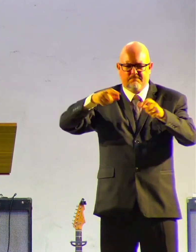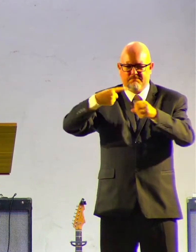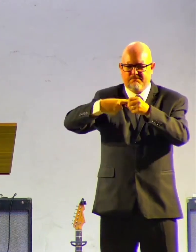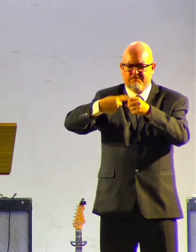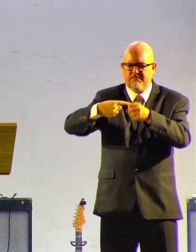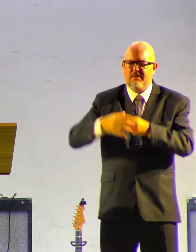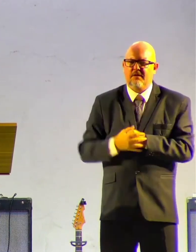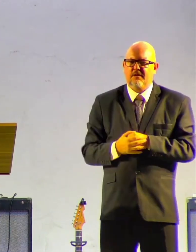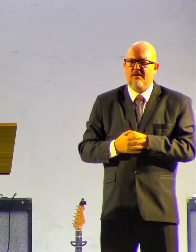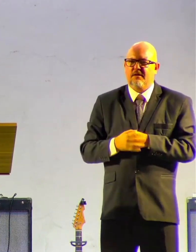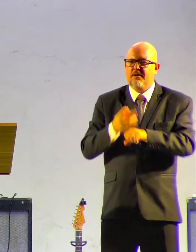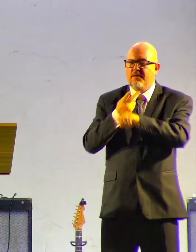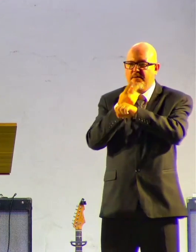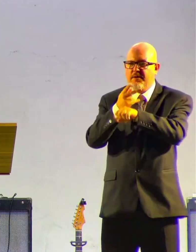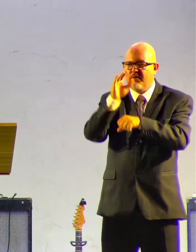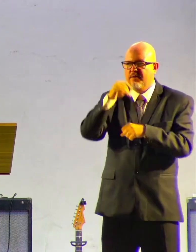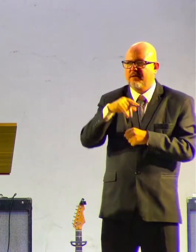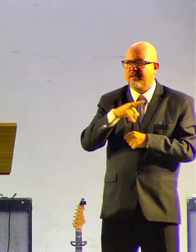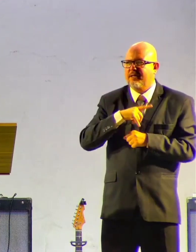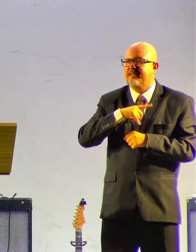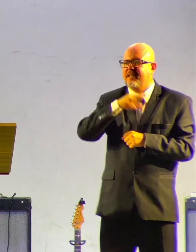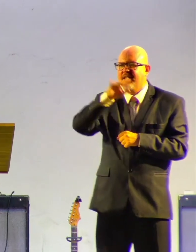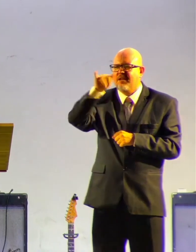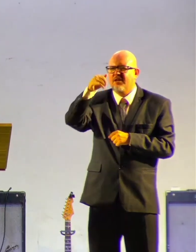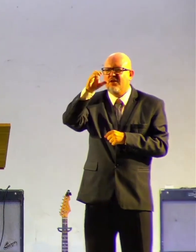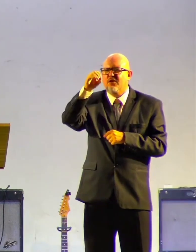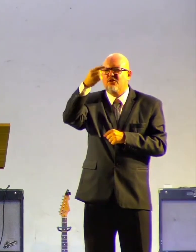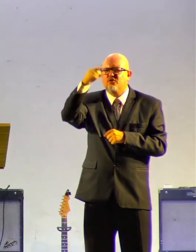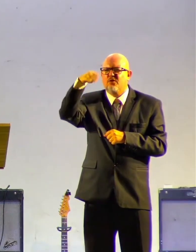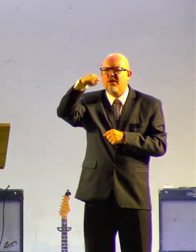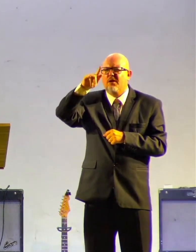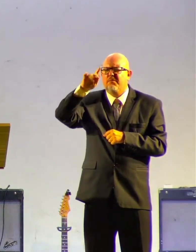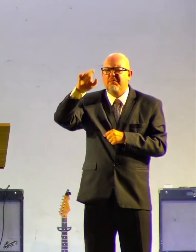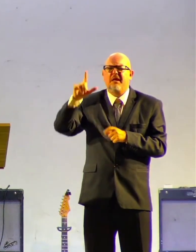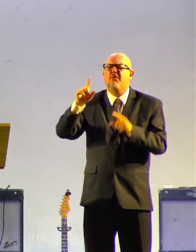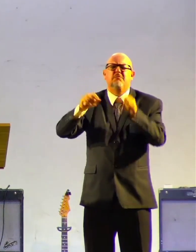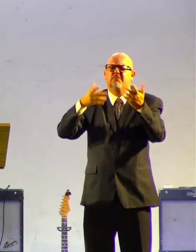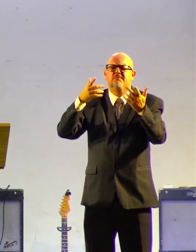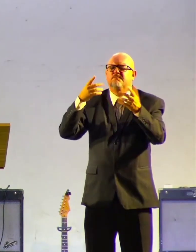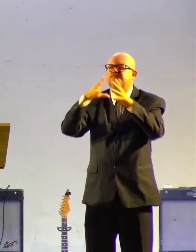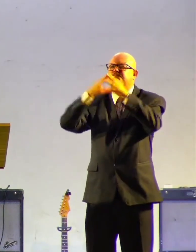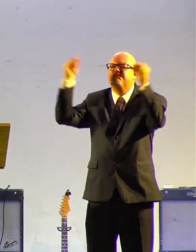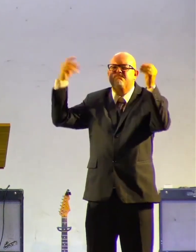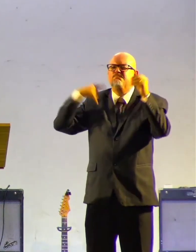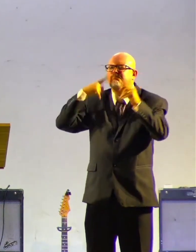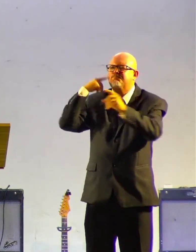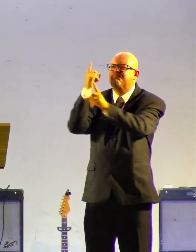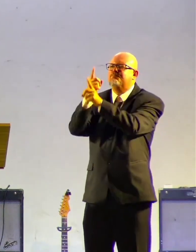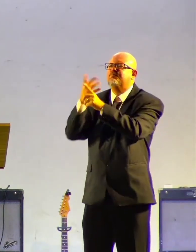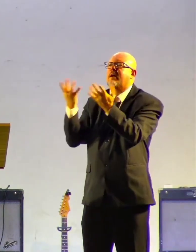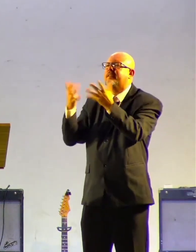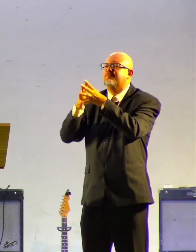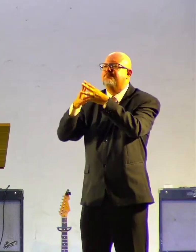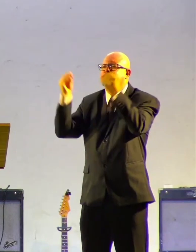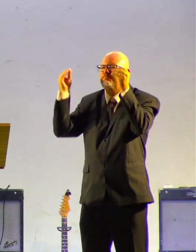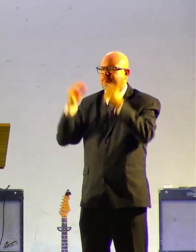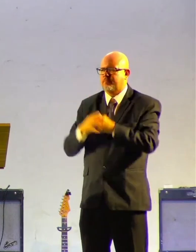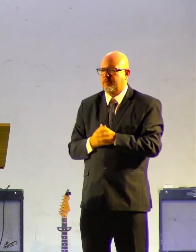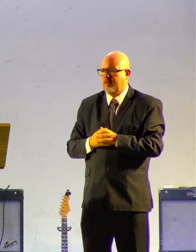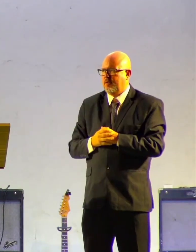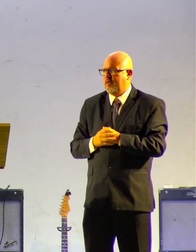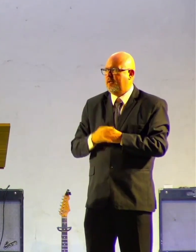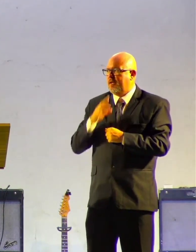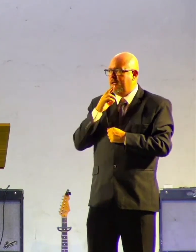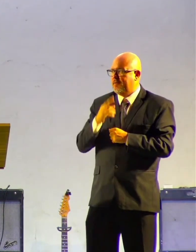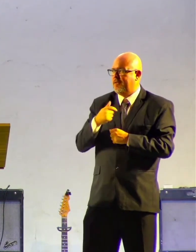e uma pessoa me procura assim e diz assim: você tem notícia do João Miguel Corpas? Falei: não, eu gostaria muito de ter notícias dele.